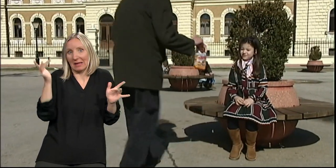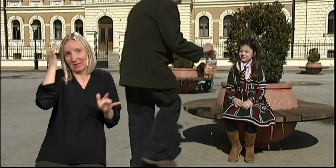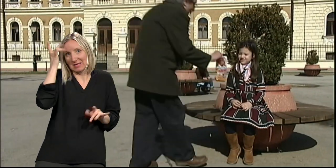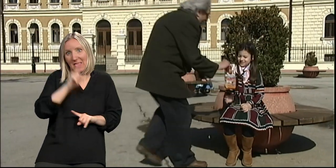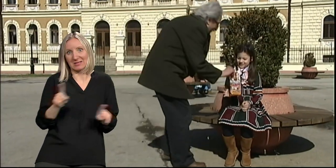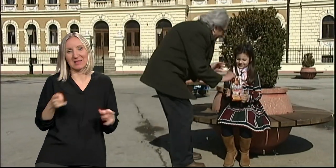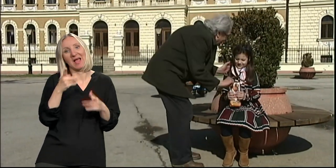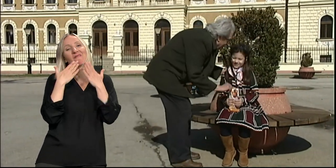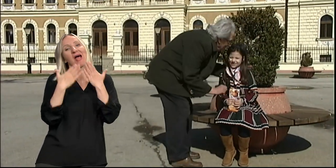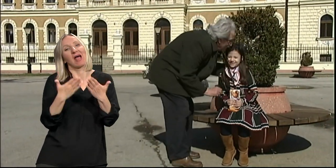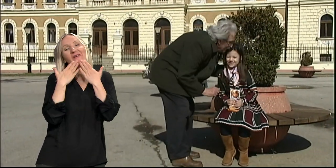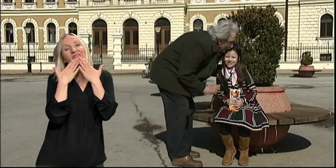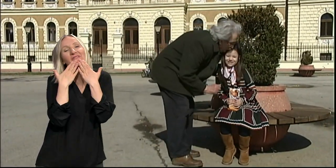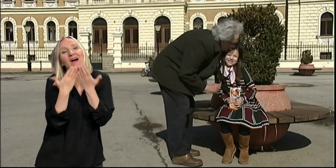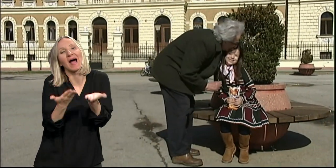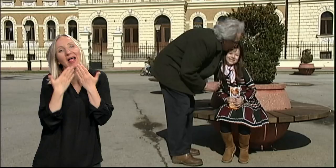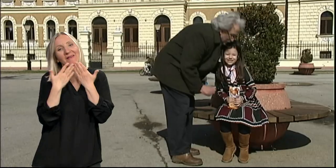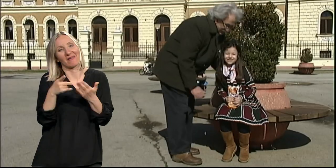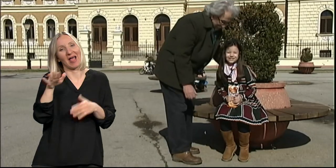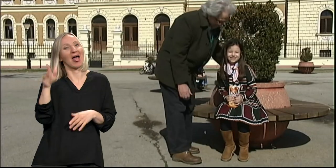Hvala, hvala, hvala, hvala.